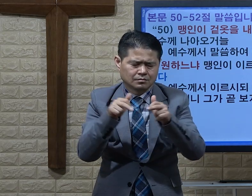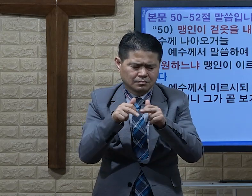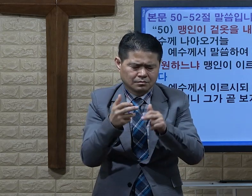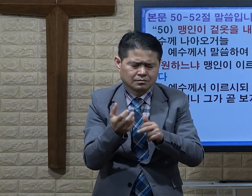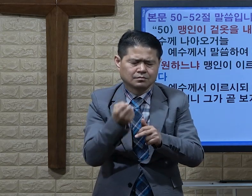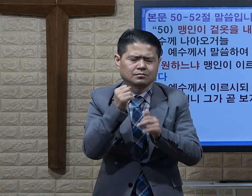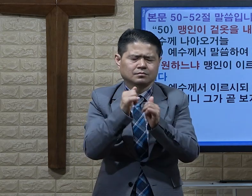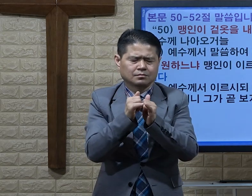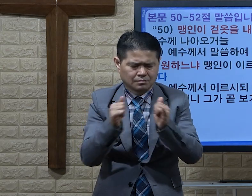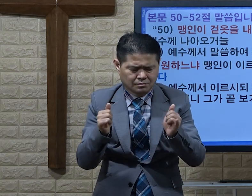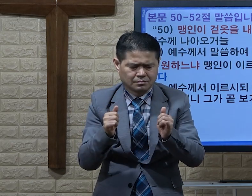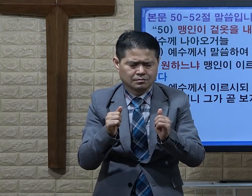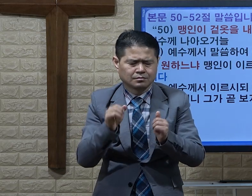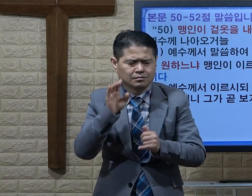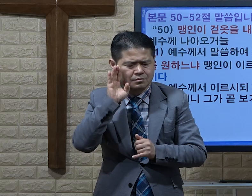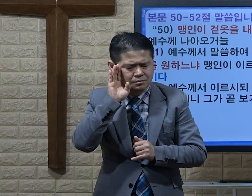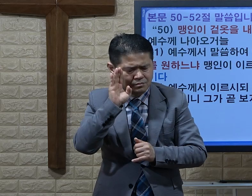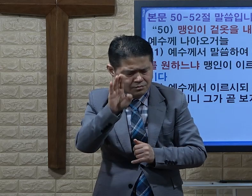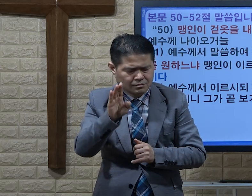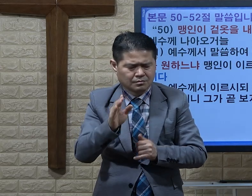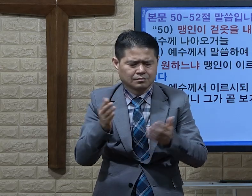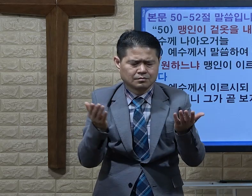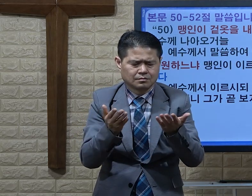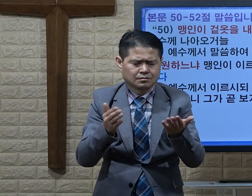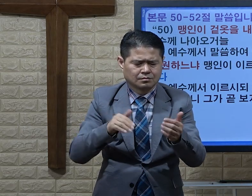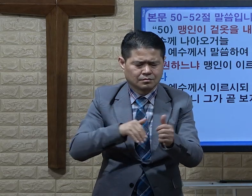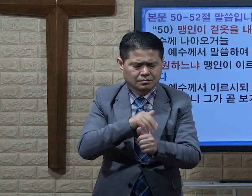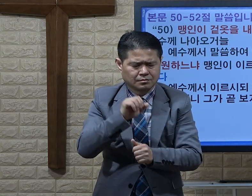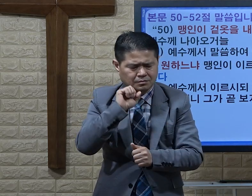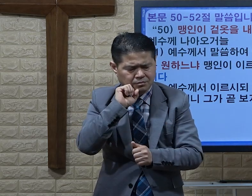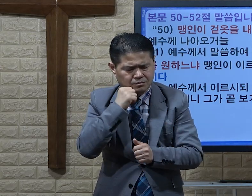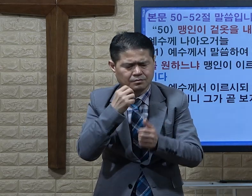장애인이라는 사람들도 향후에